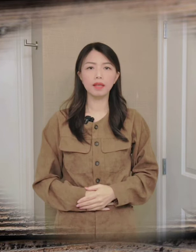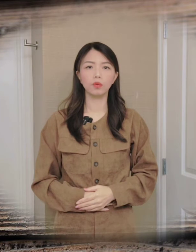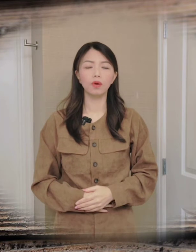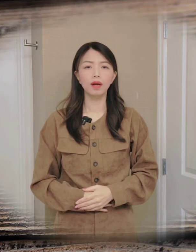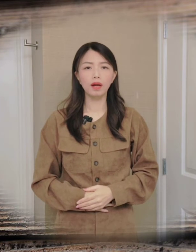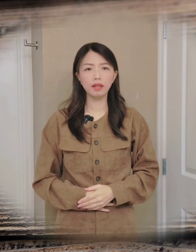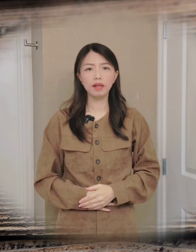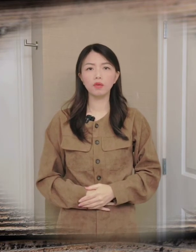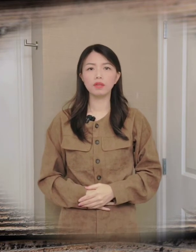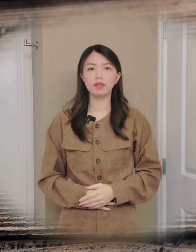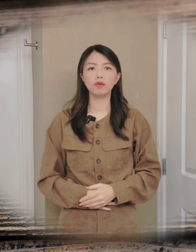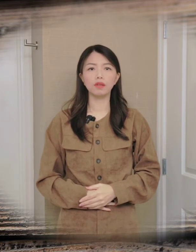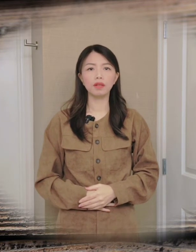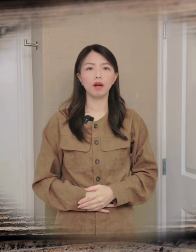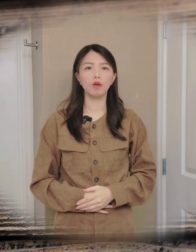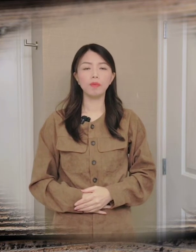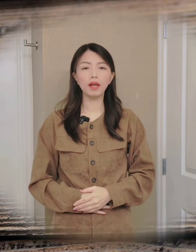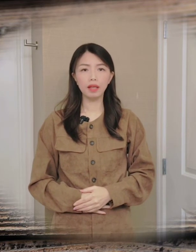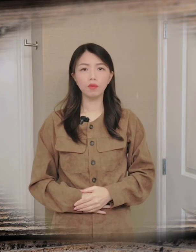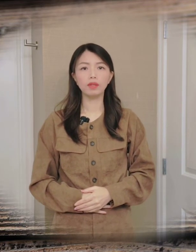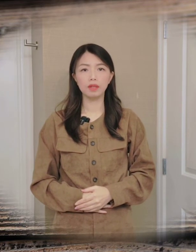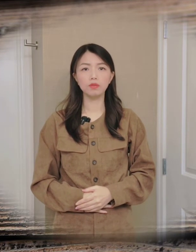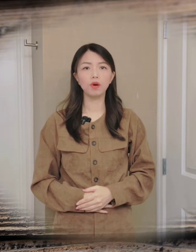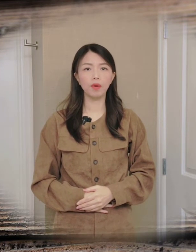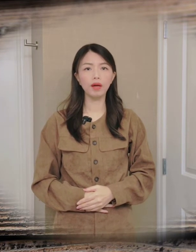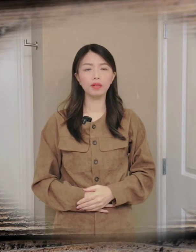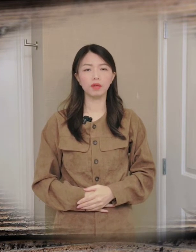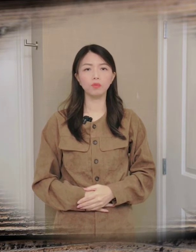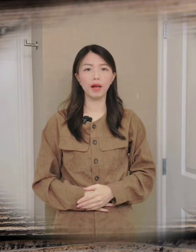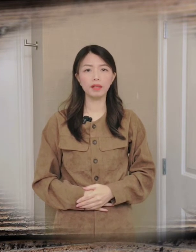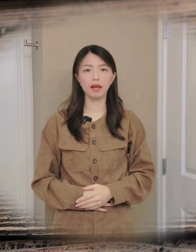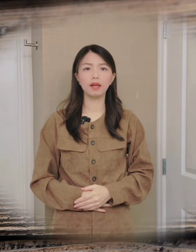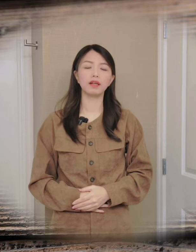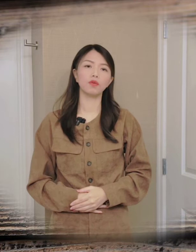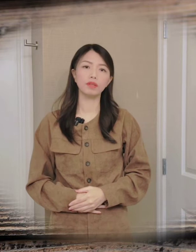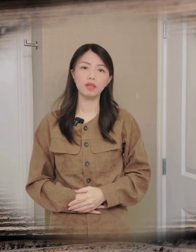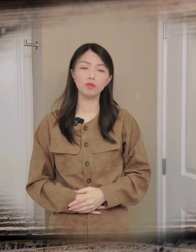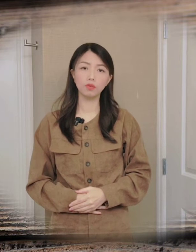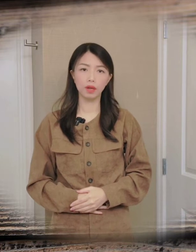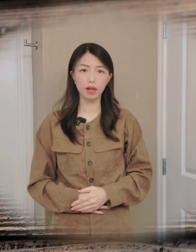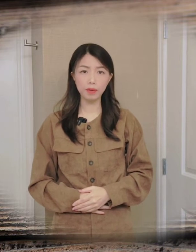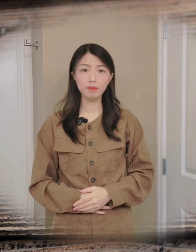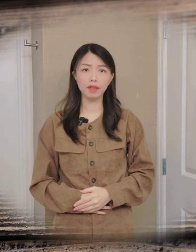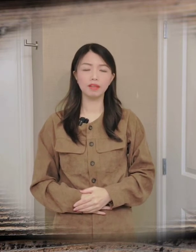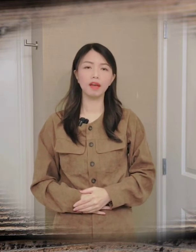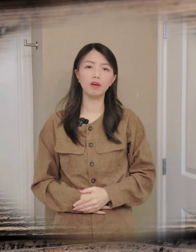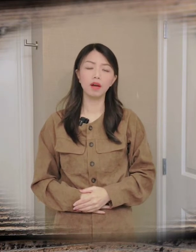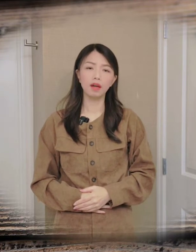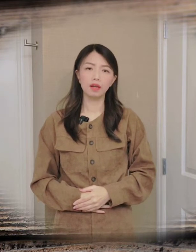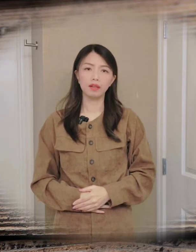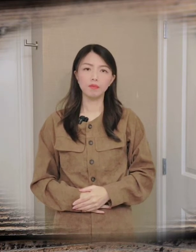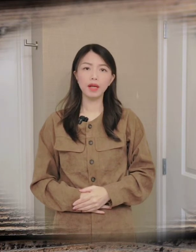하늘의 새도, 하늘이라고 하는 뜻의 수어는 파랗다라고 하는 뜻의 수어와 그리고 밝다라고 하는 뜻의 수어 두 개를 합하시면